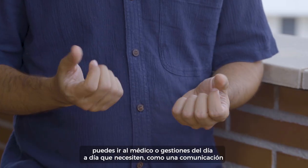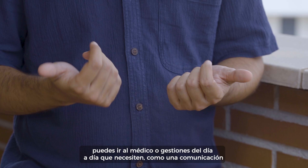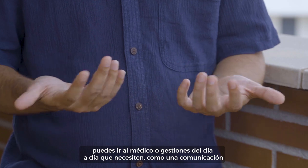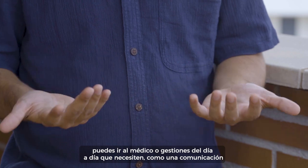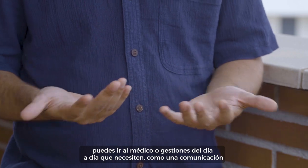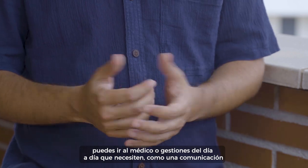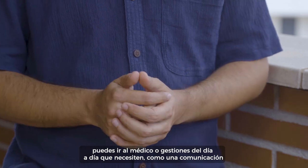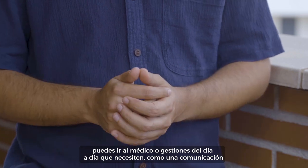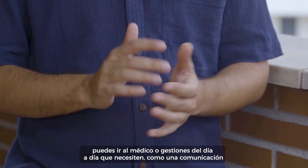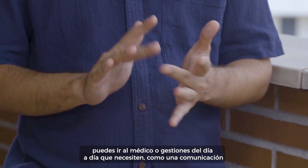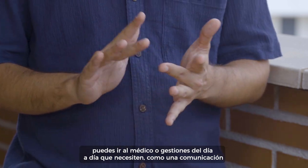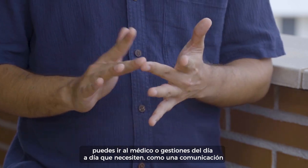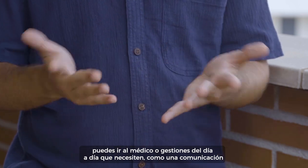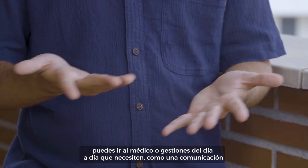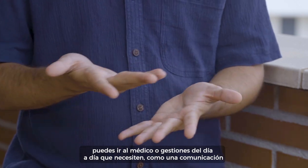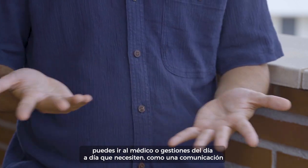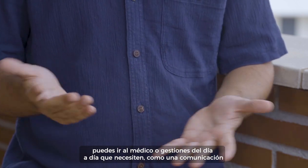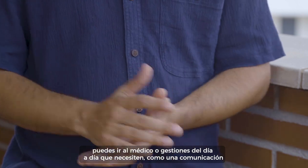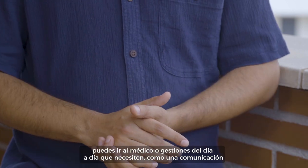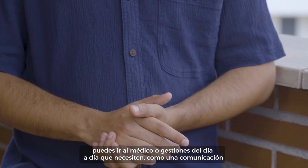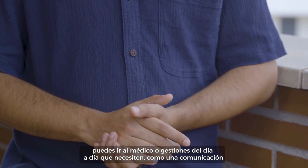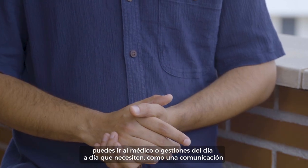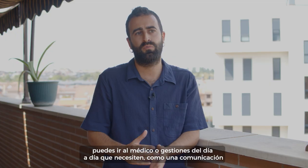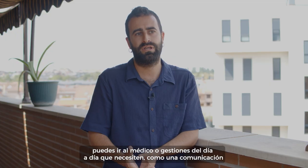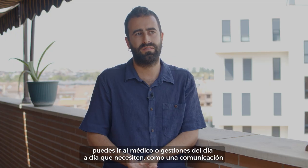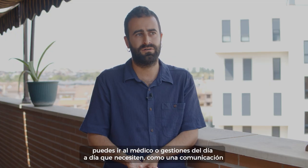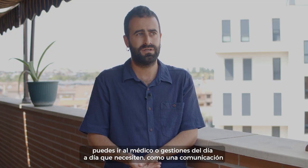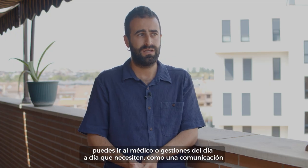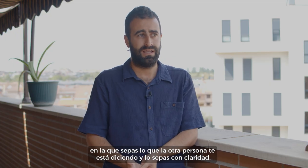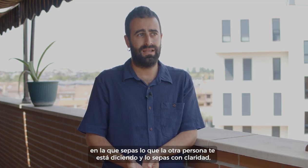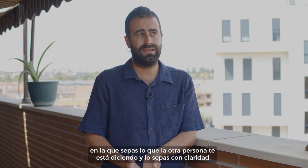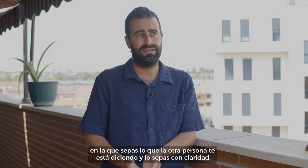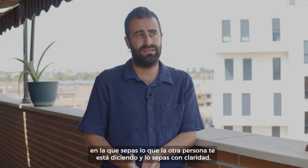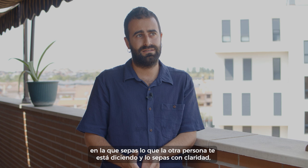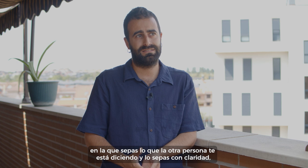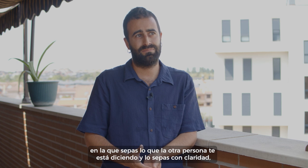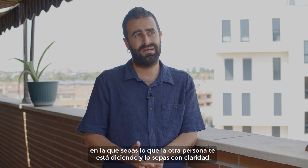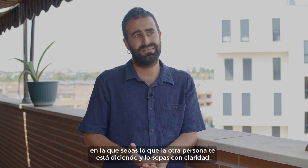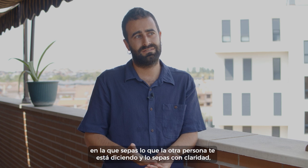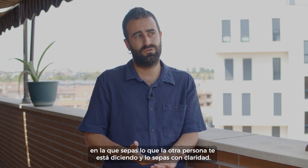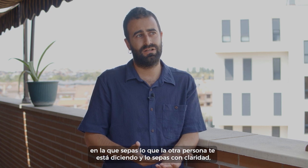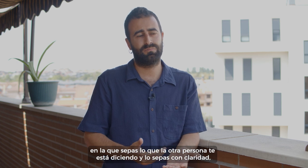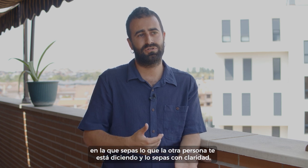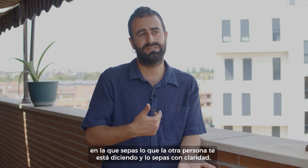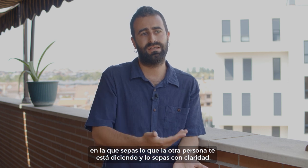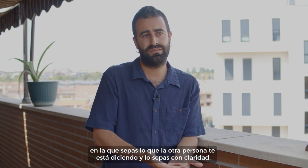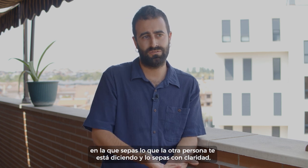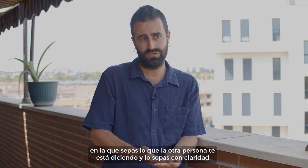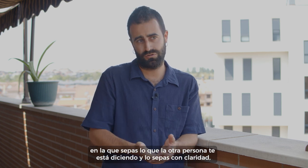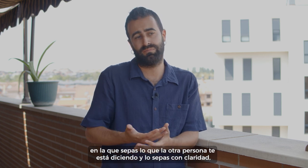pueden ser al médico o gestiones del día a día que necesiten como una comunicación en la que sepas lo que la otra persona te está diciendo y lo sepas